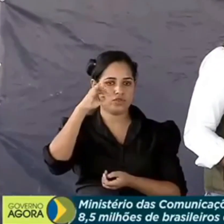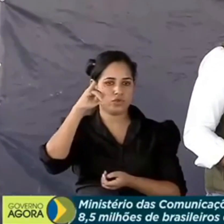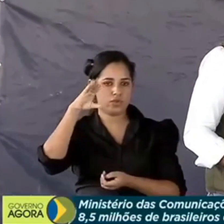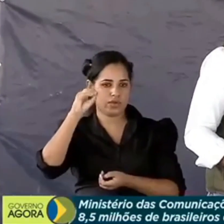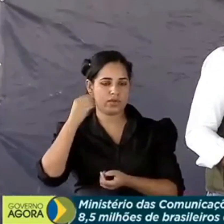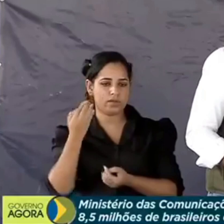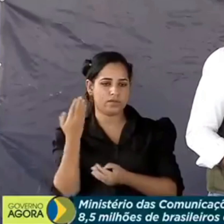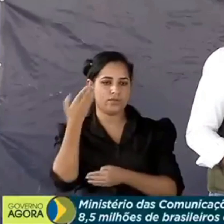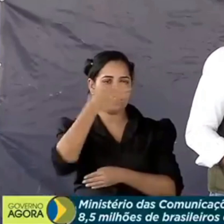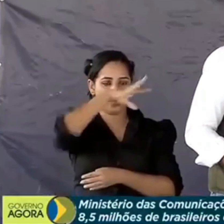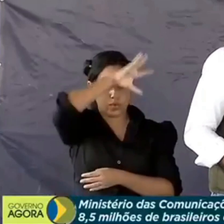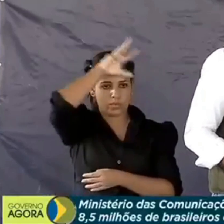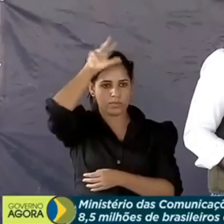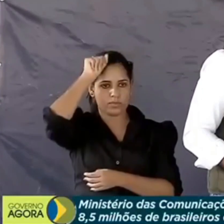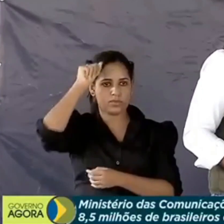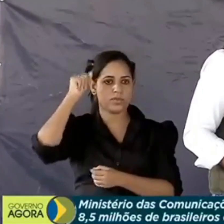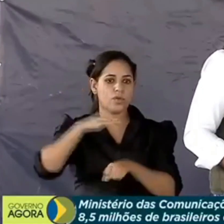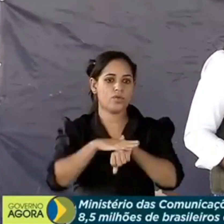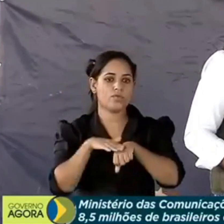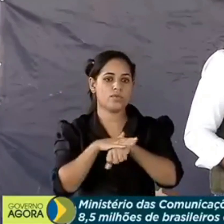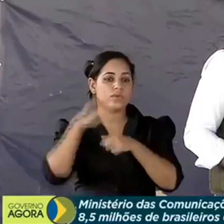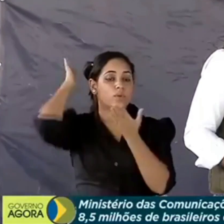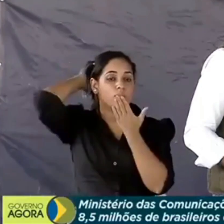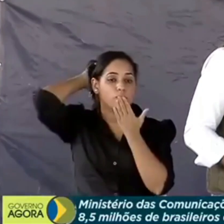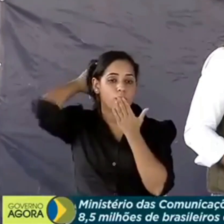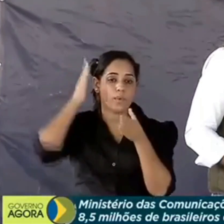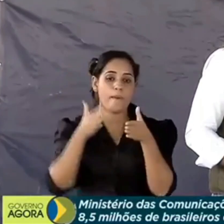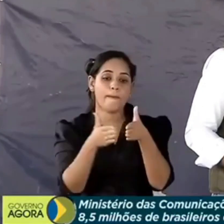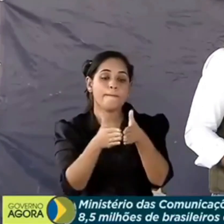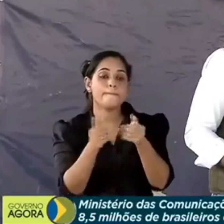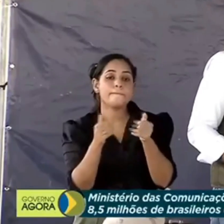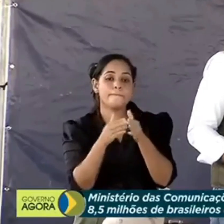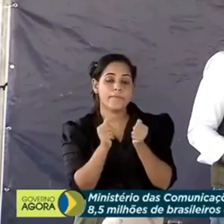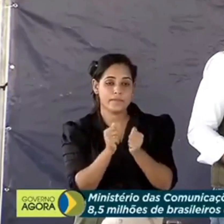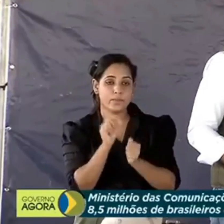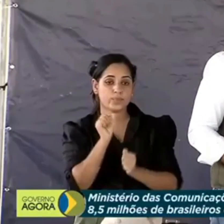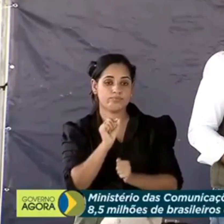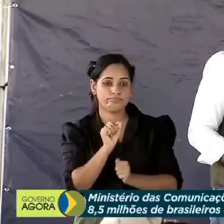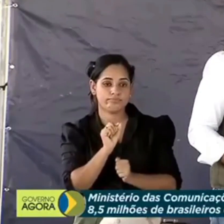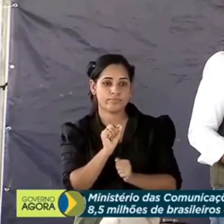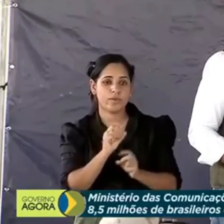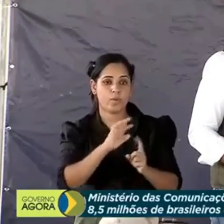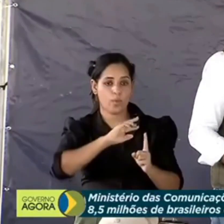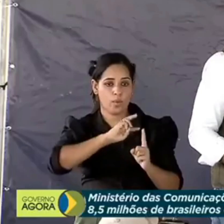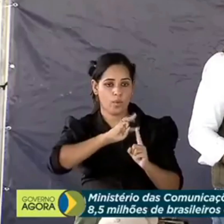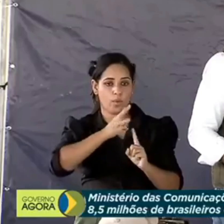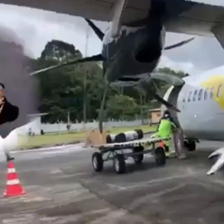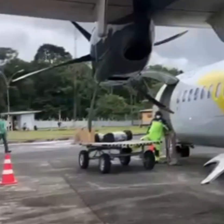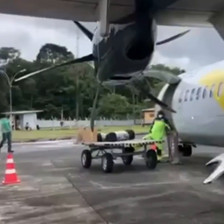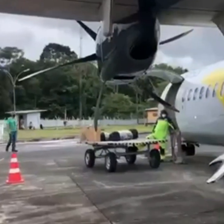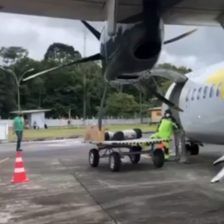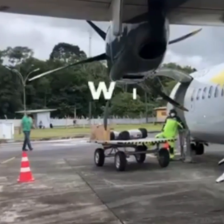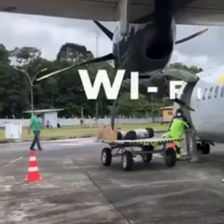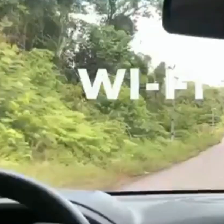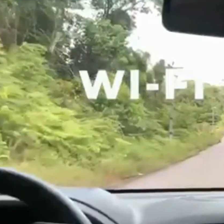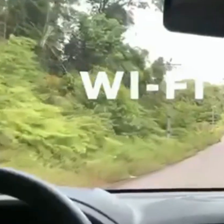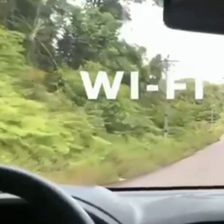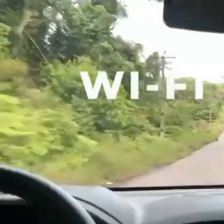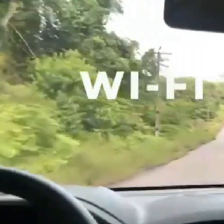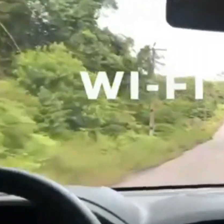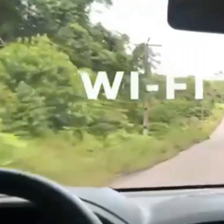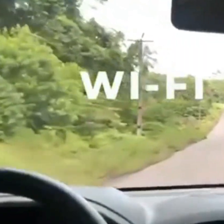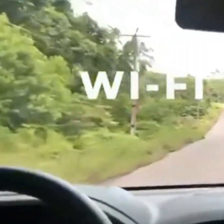índios. E os índios pediram internet. E lá, para chegar, demora uns 4 dias.